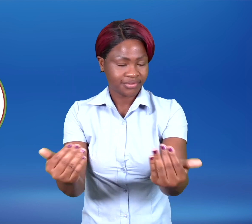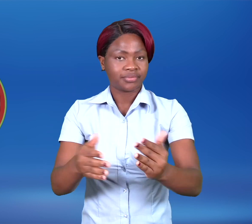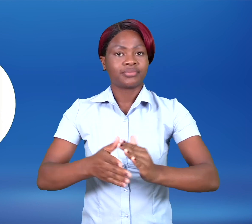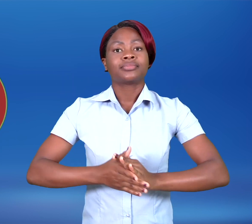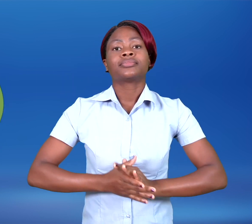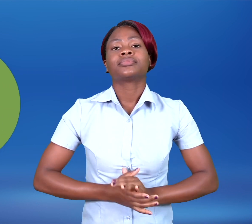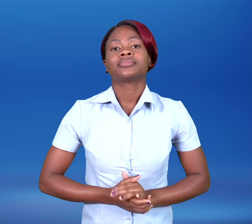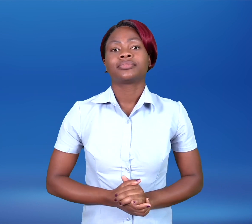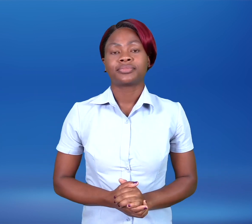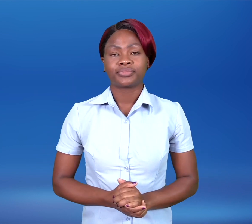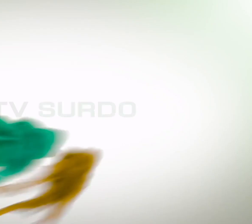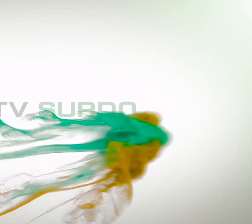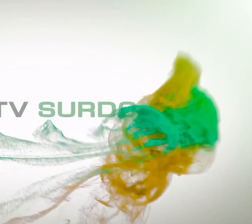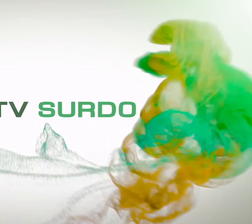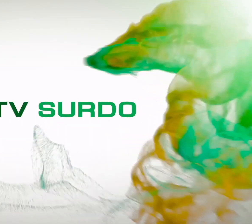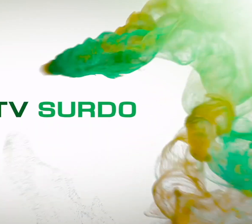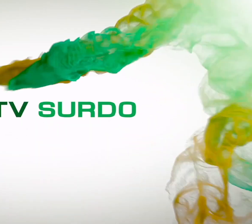número 116.